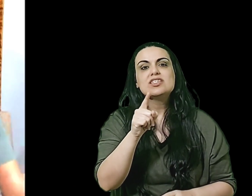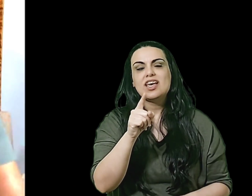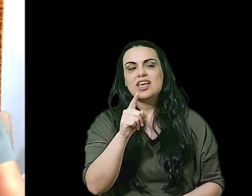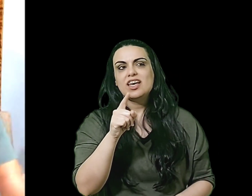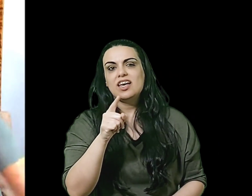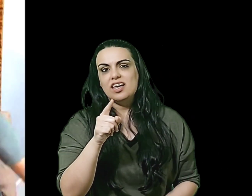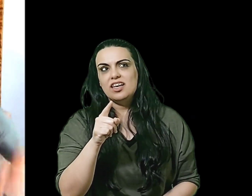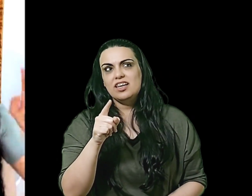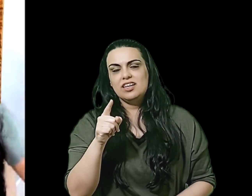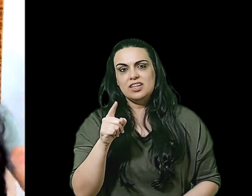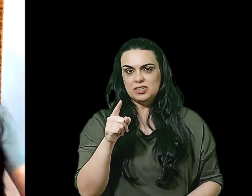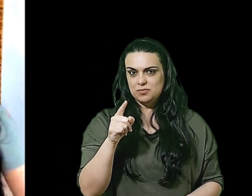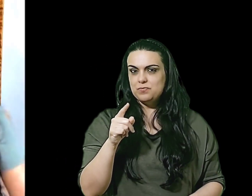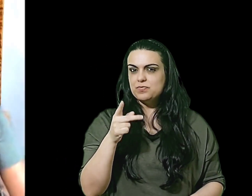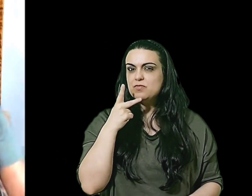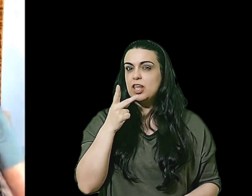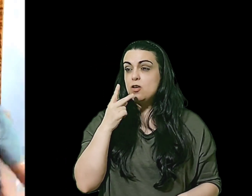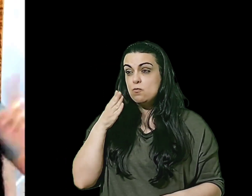assim,